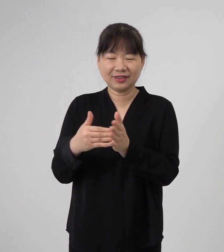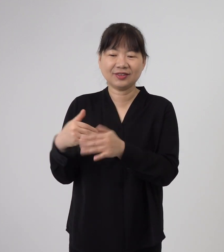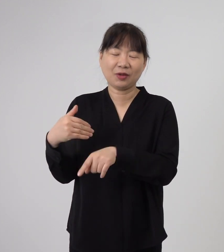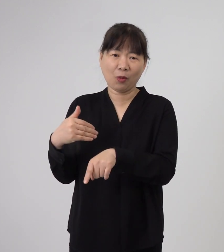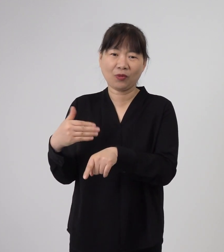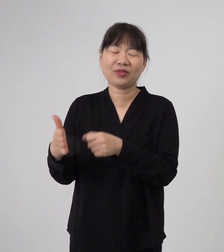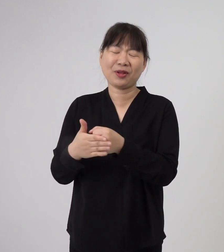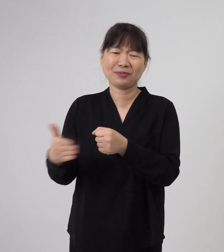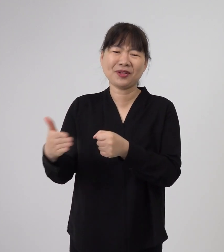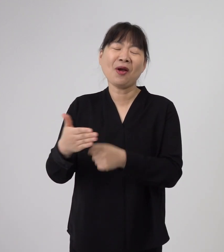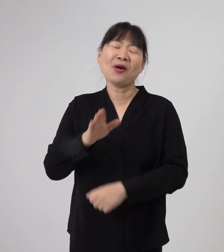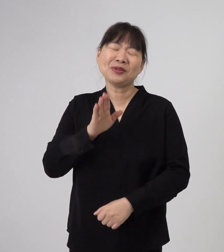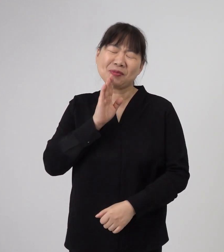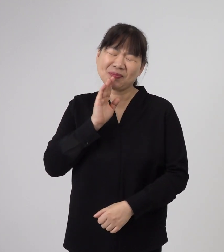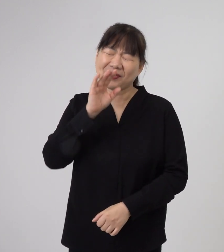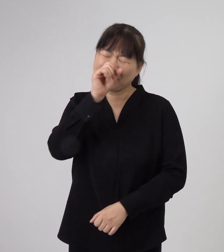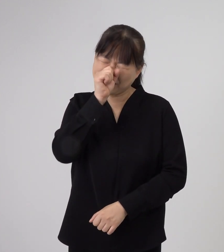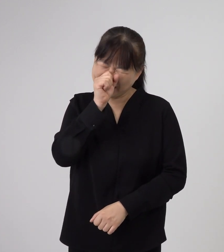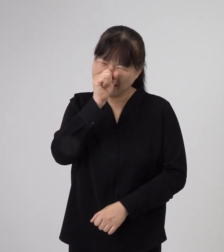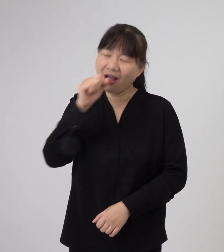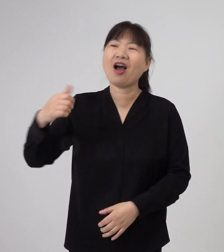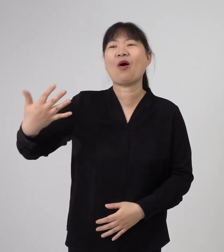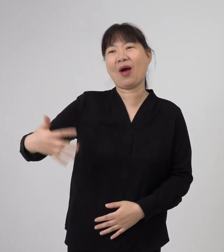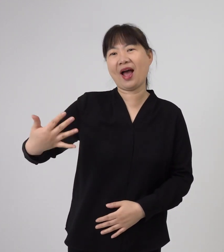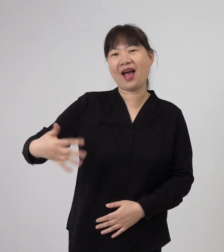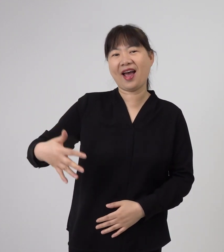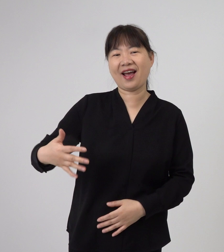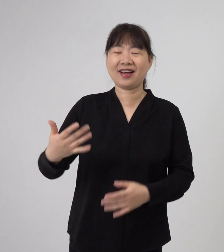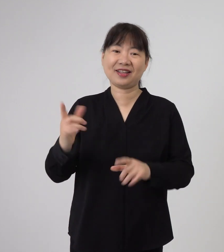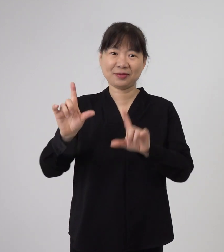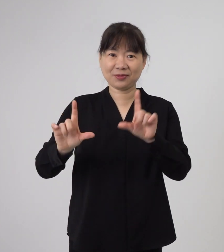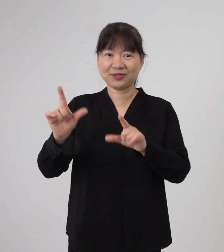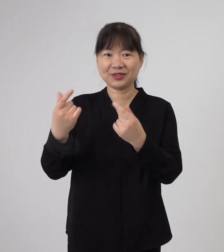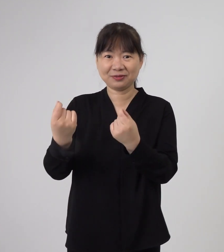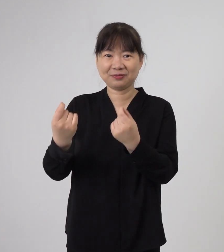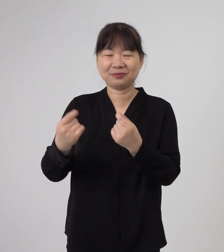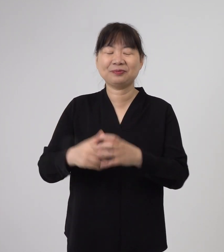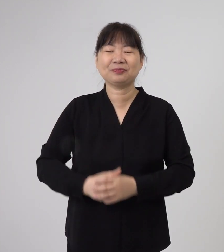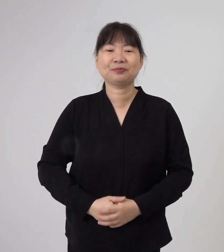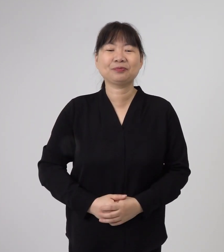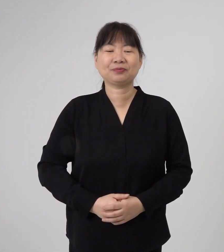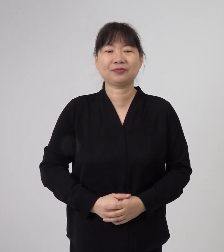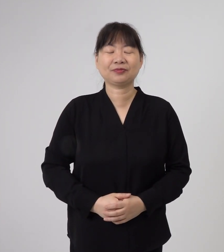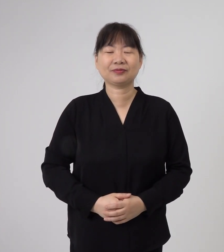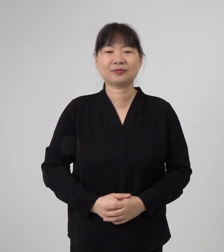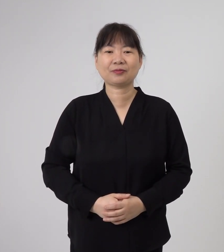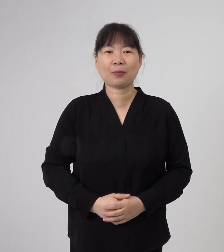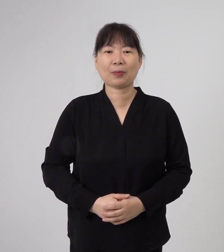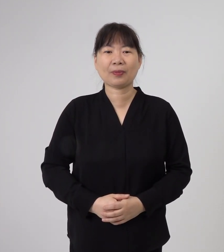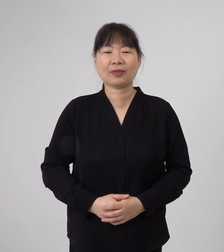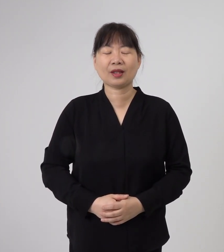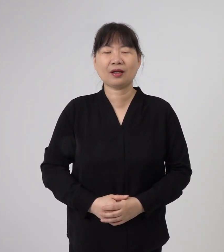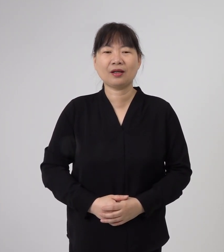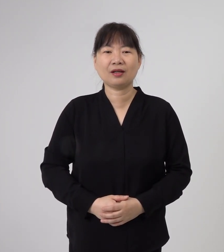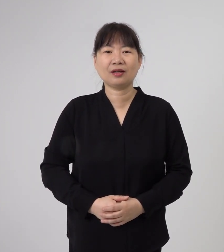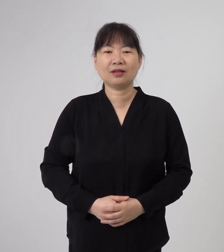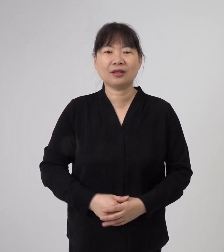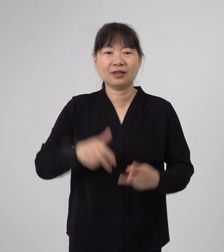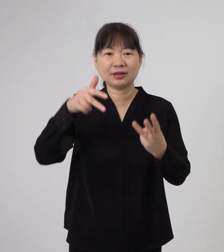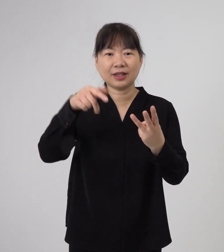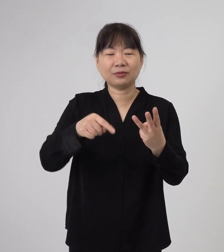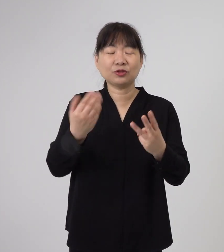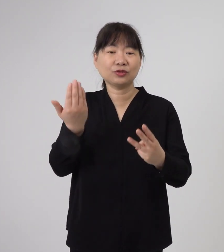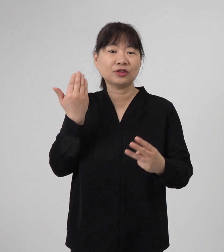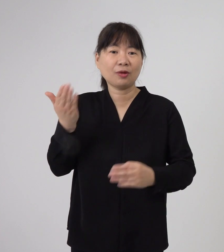참 좋겠다. 이런 감탄문이라고 그랬어요. 그리고 이제 3주 전부터는